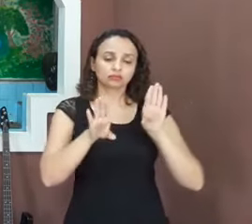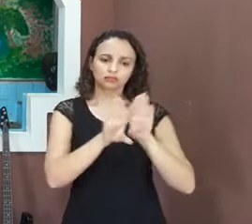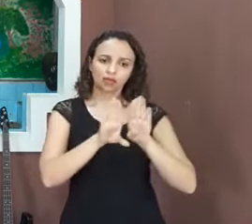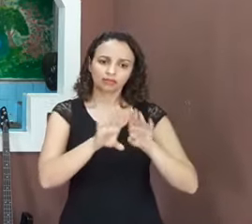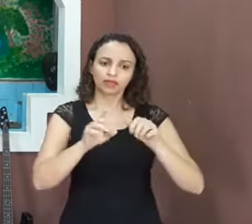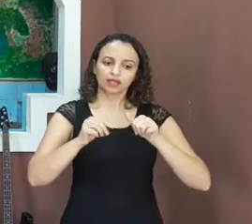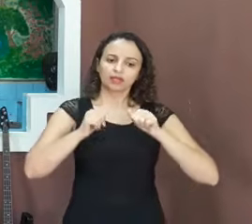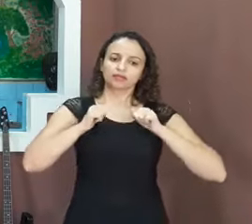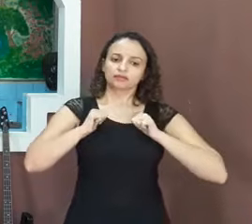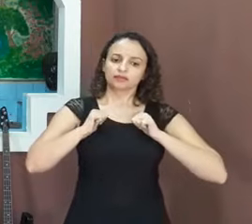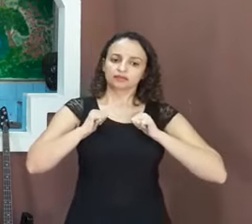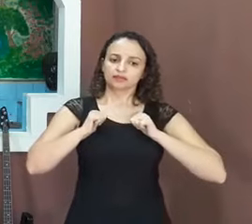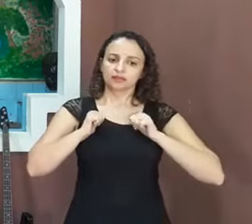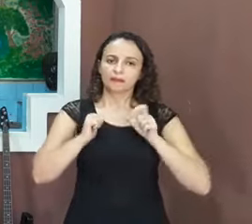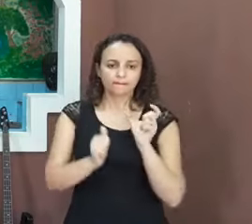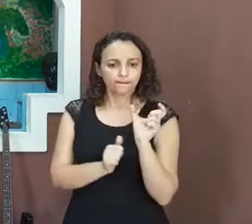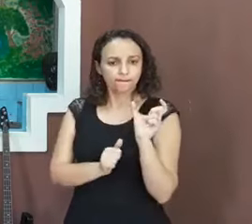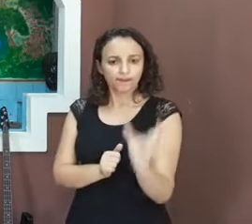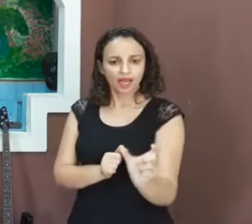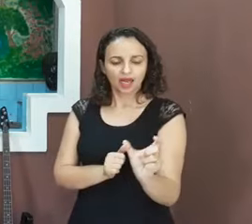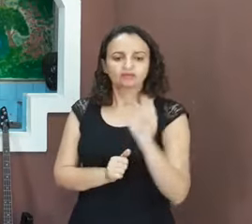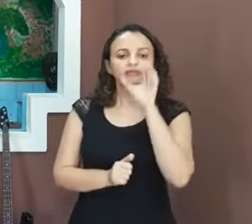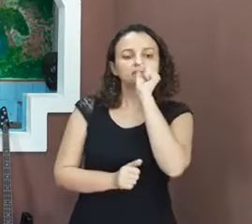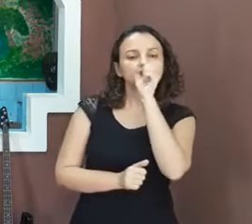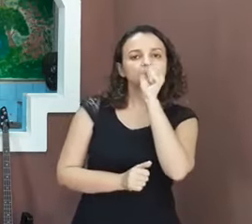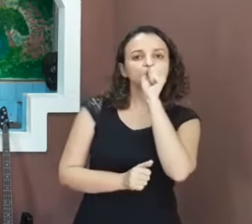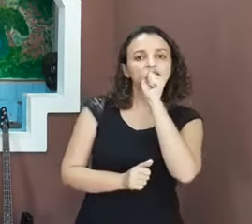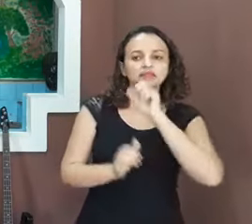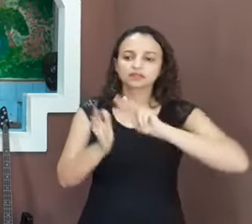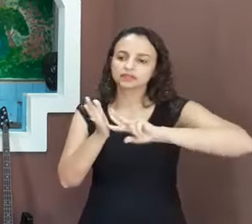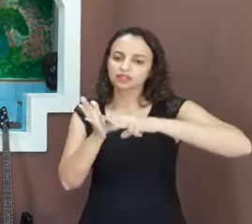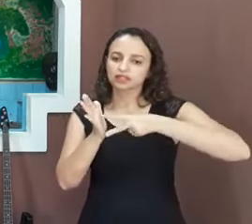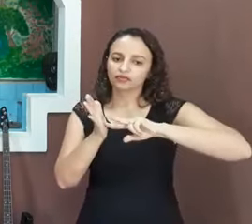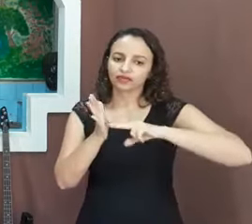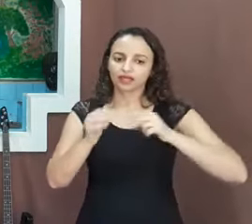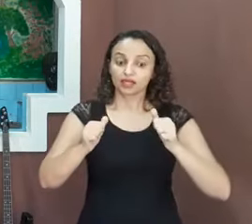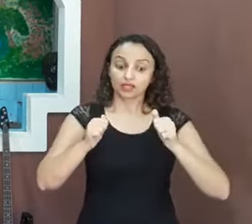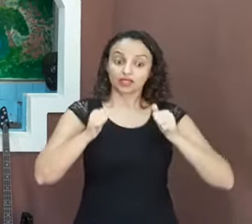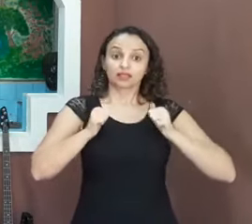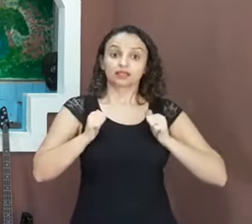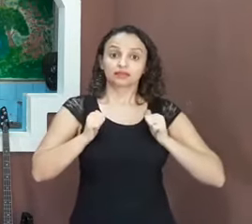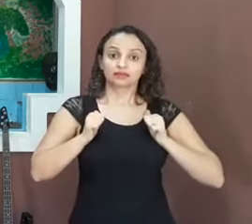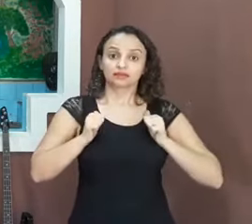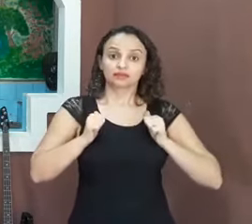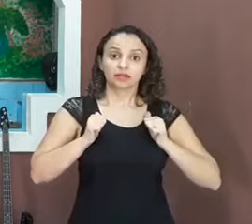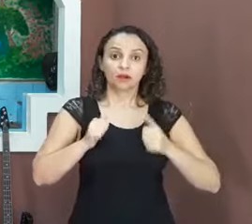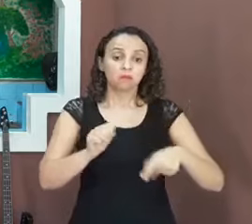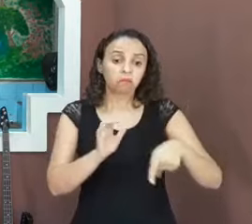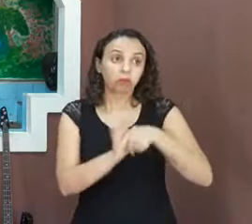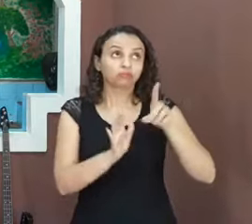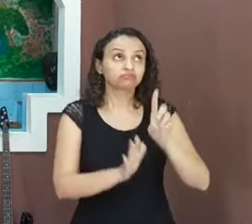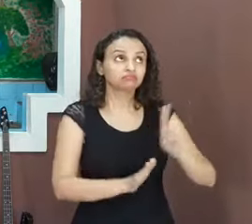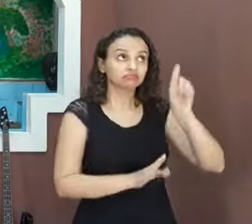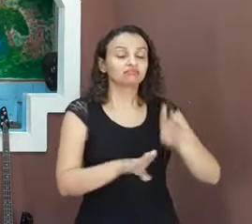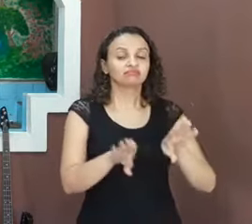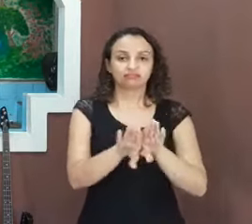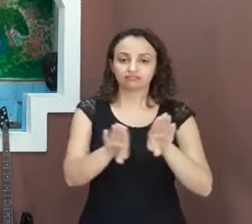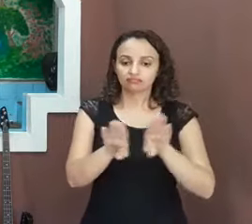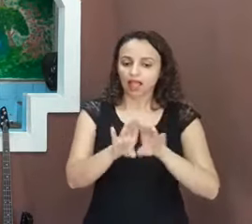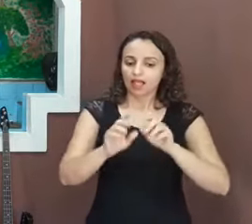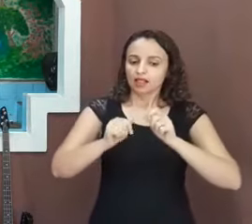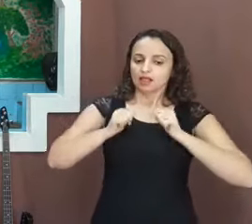A palavra sábado significa descanso. Ela foi transliterada. O próprio Deus descansou para que o